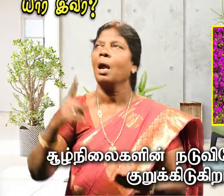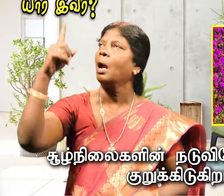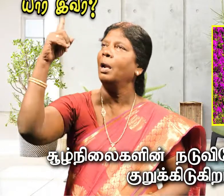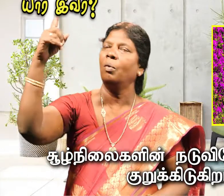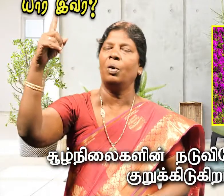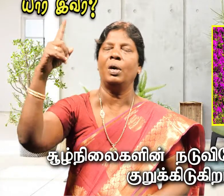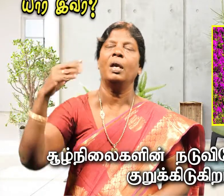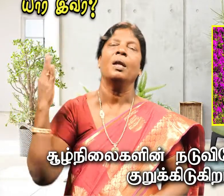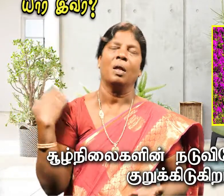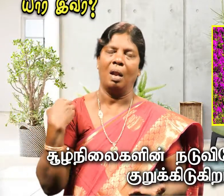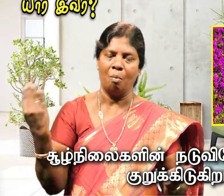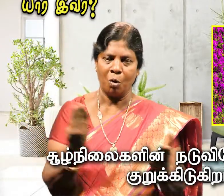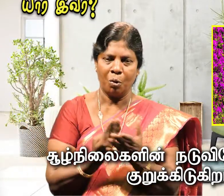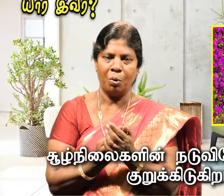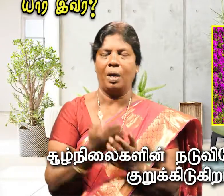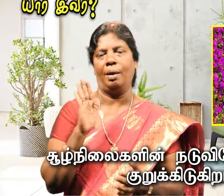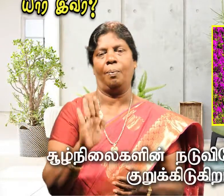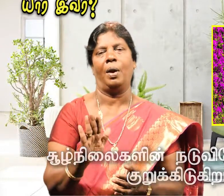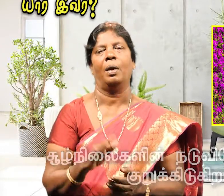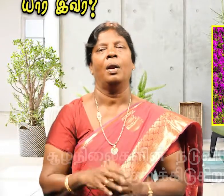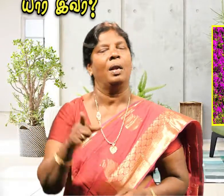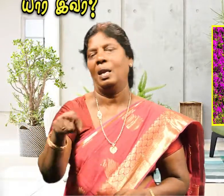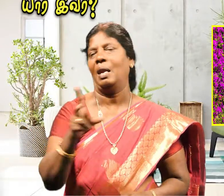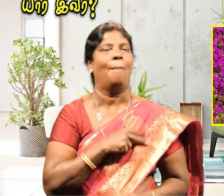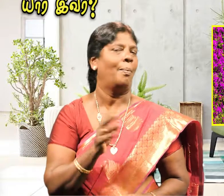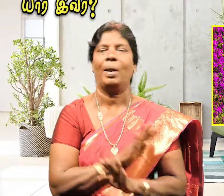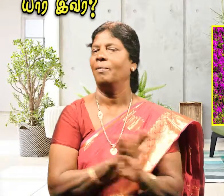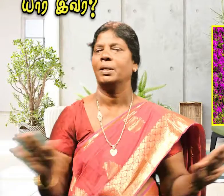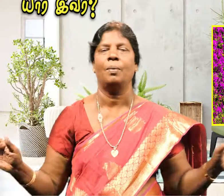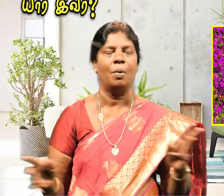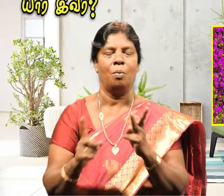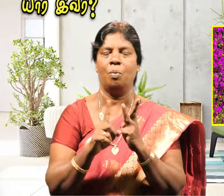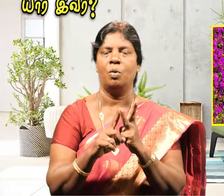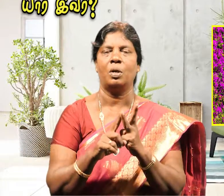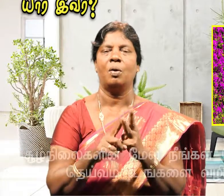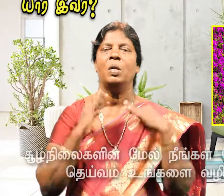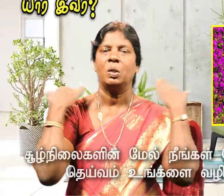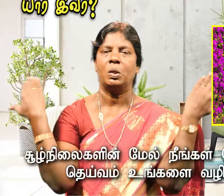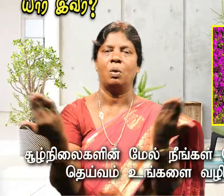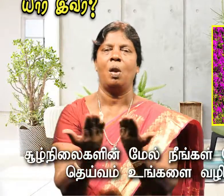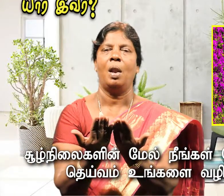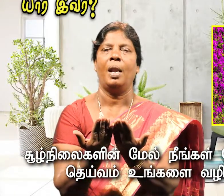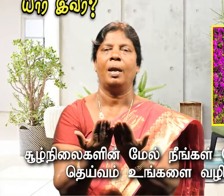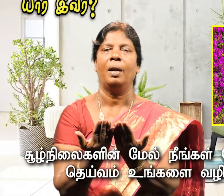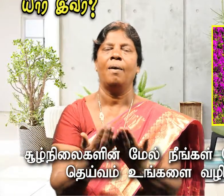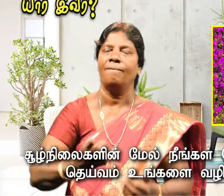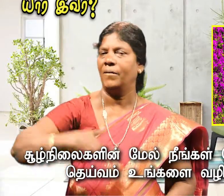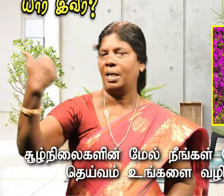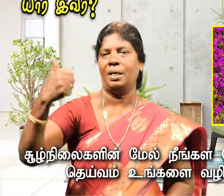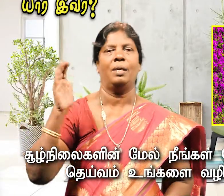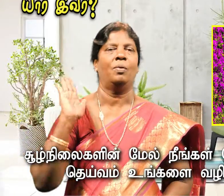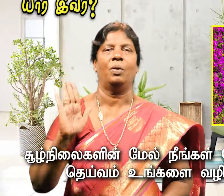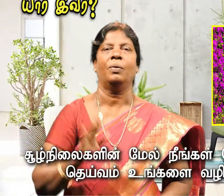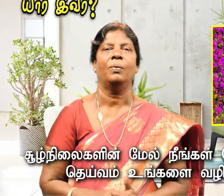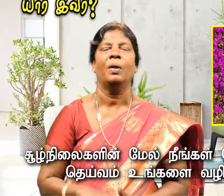சூழ்நிலைகளிலே கடவுளின் குறுக்கீடு உண்டு, நீங்கள் பயப்பட வேண்டியதில்லை. மூன்றாவதாக, சூழ்நிலைகளின் மேல்